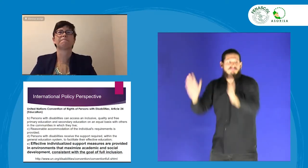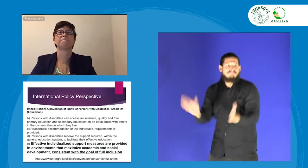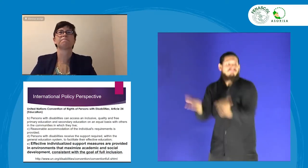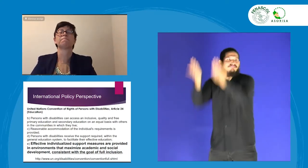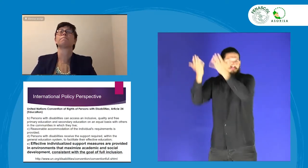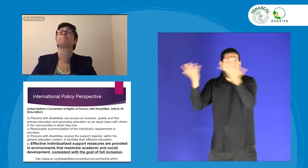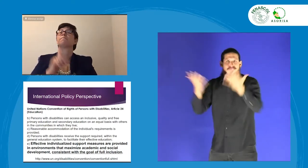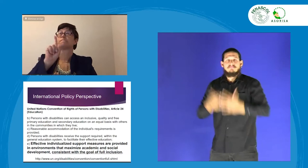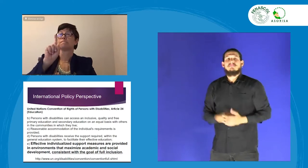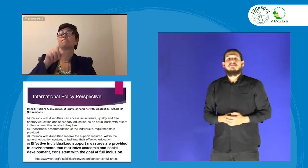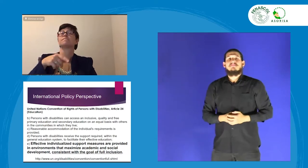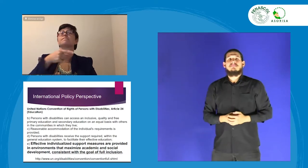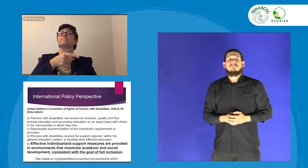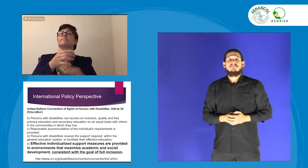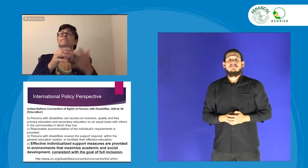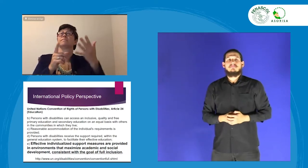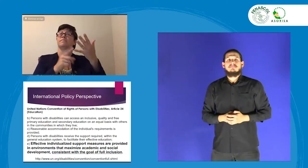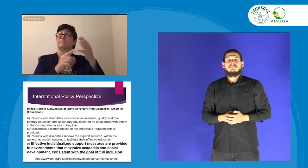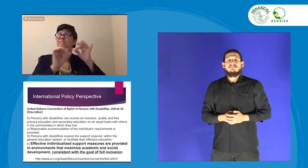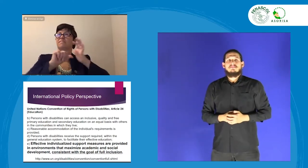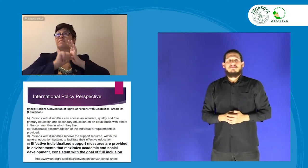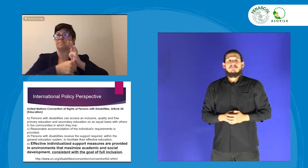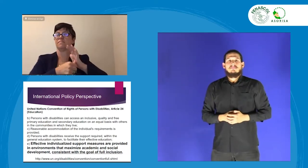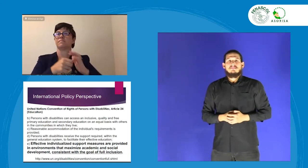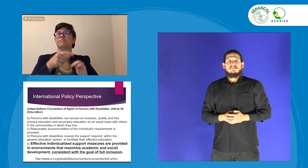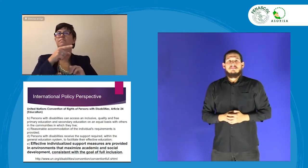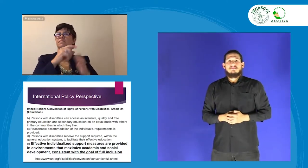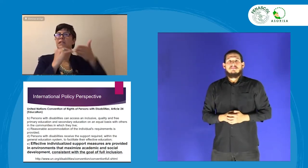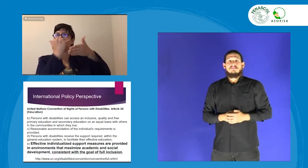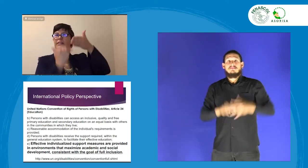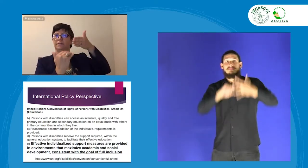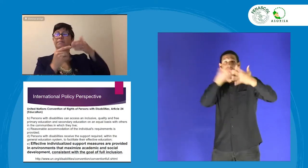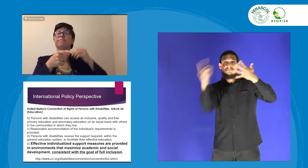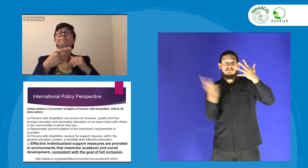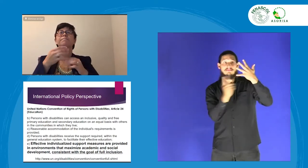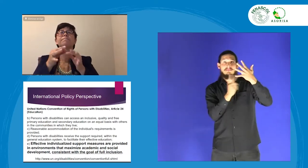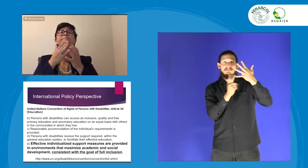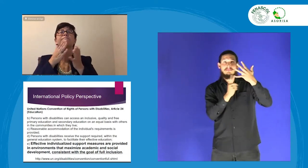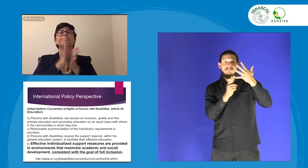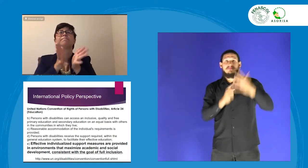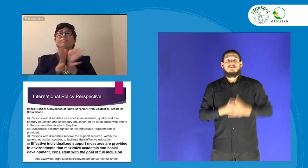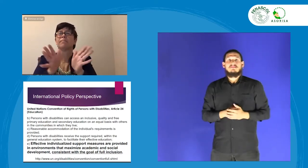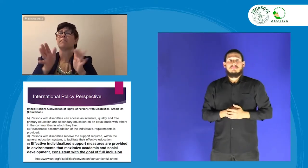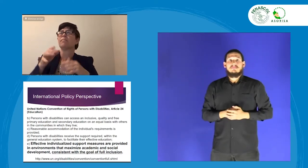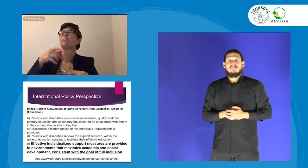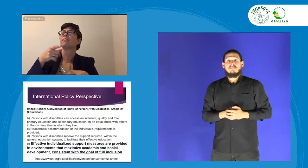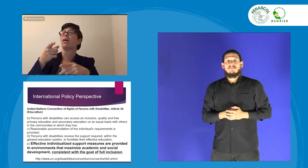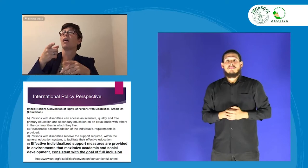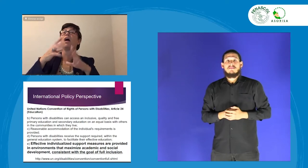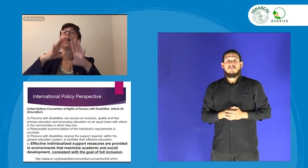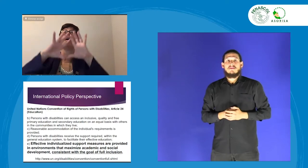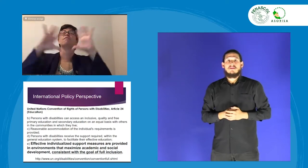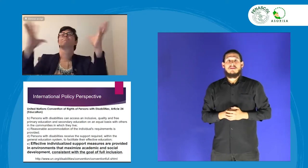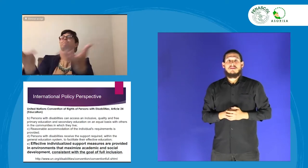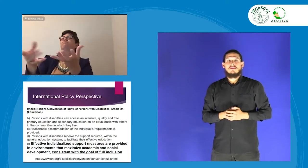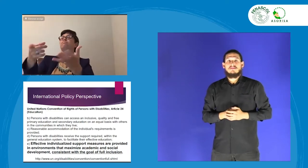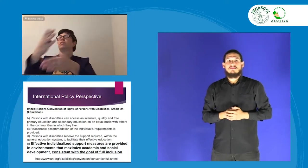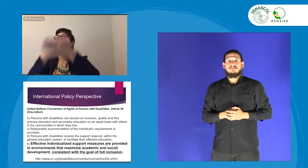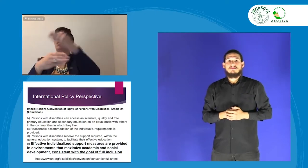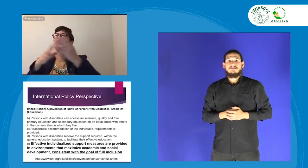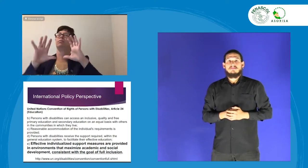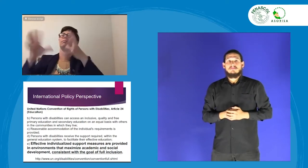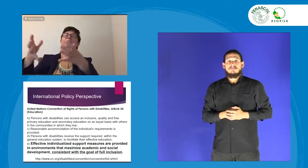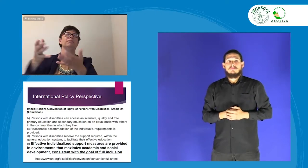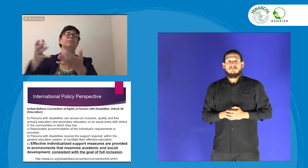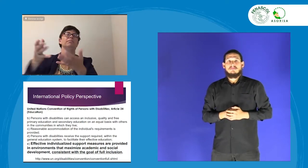para la persona cuando esté incluida. Y aquí también encontramos que se habla acerca de que esta información que se tiene